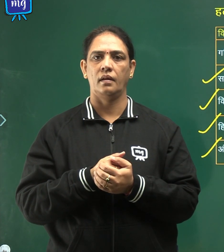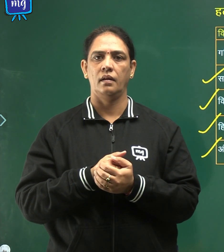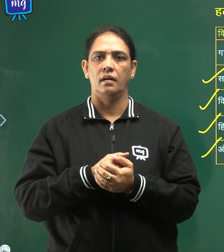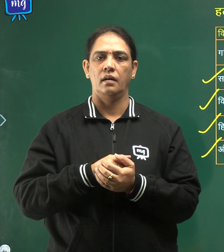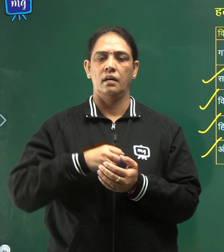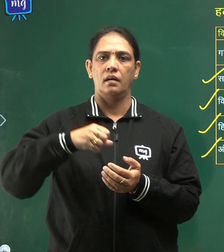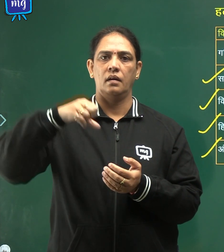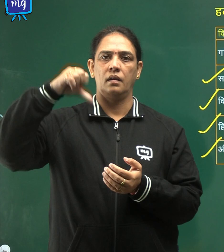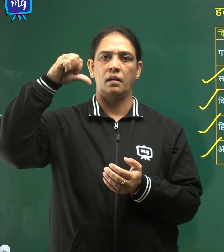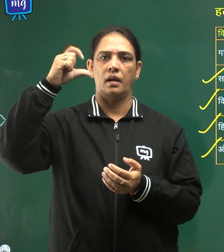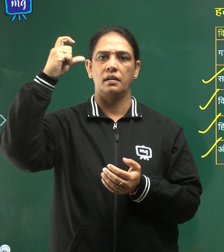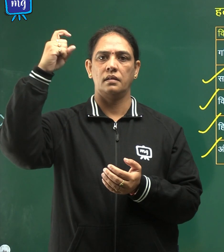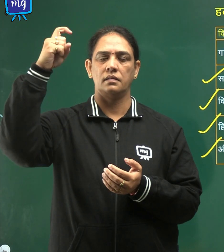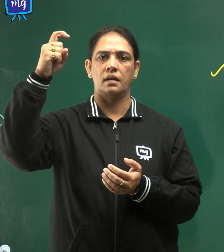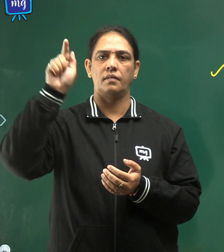97.5,